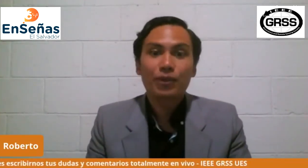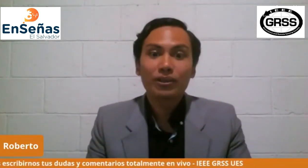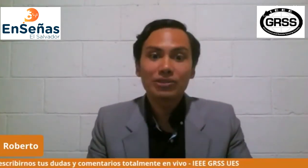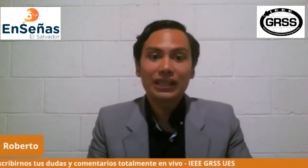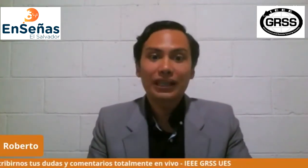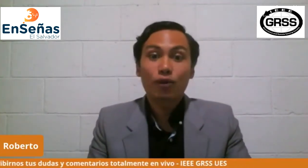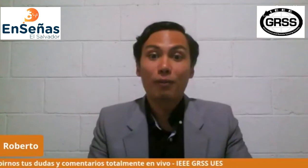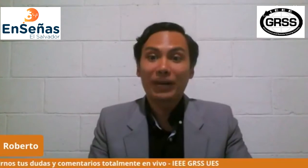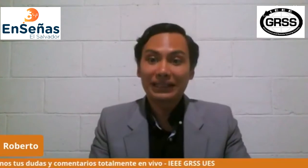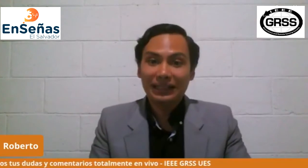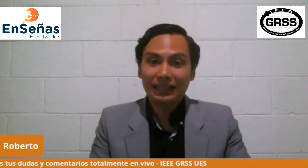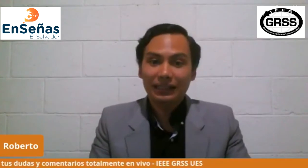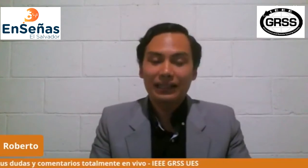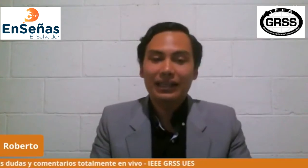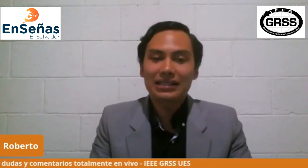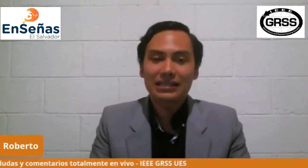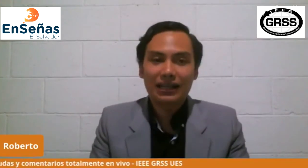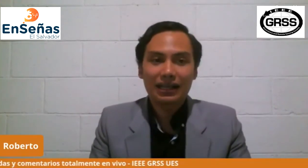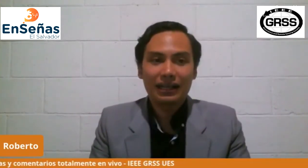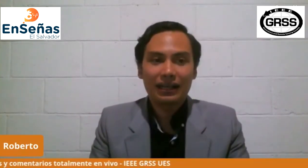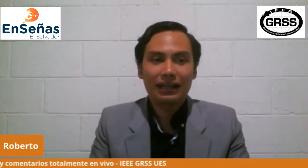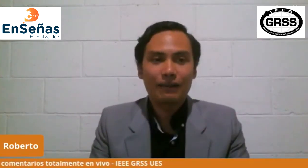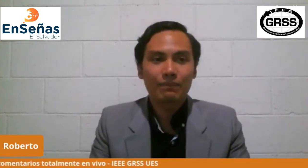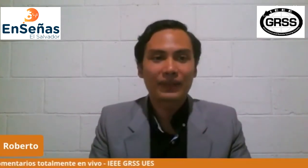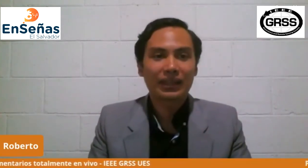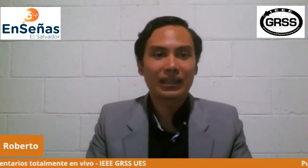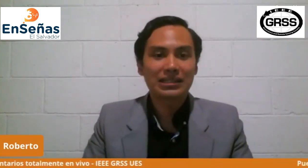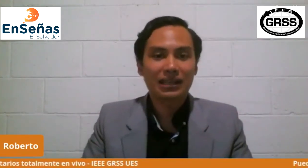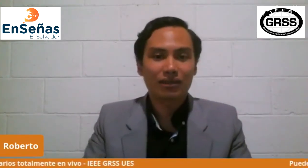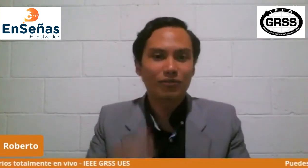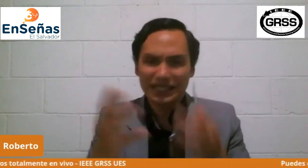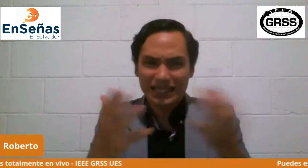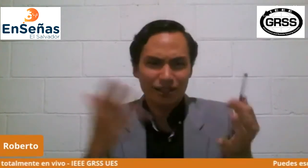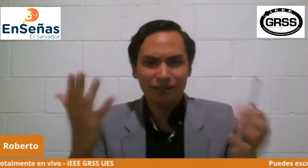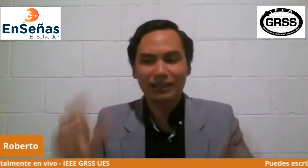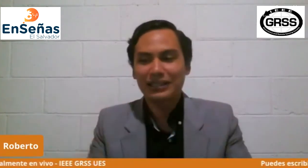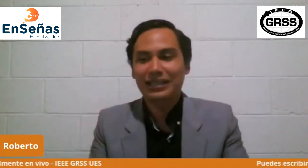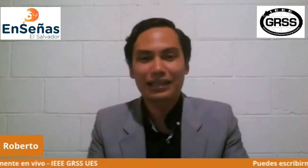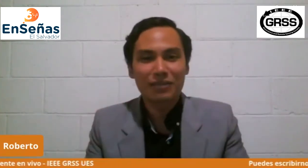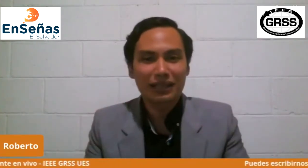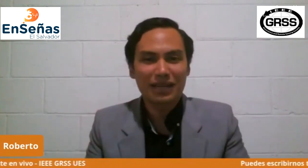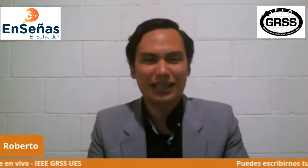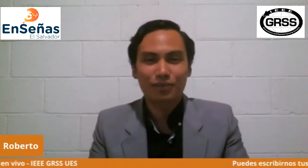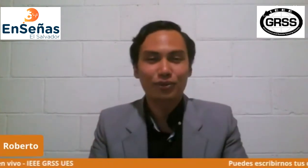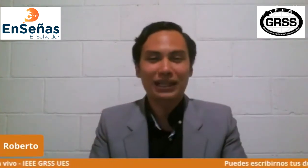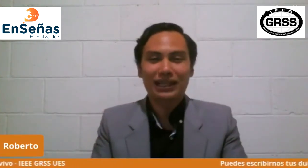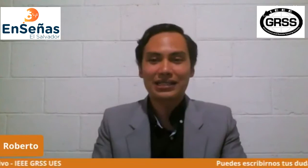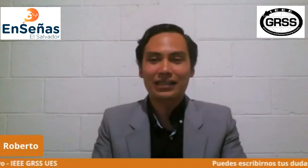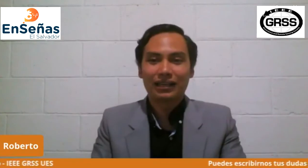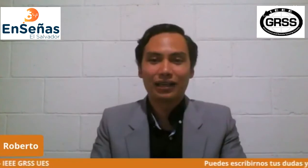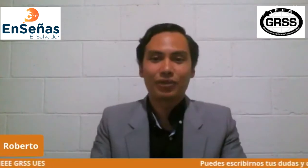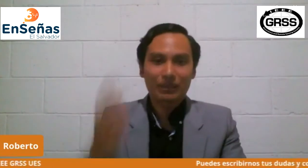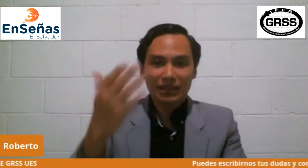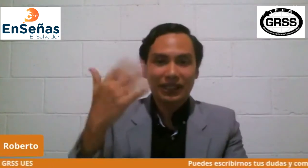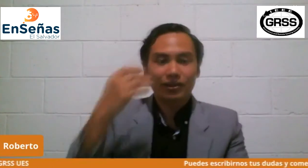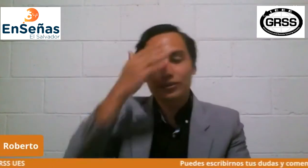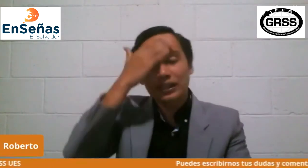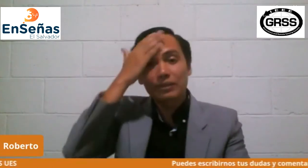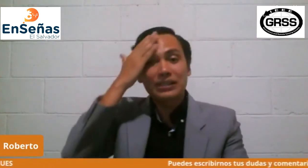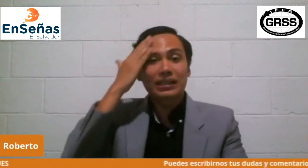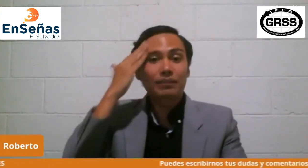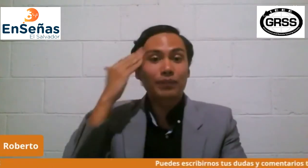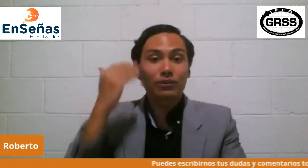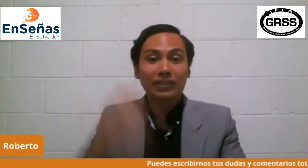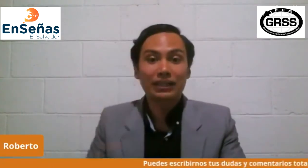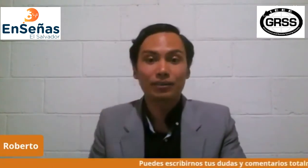si pueden ustedes compartir esta conversación, quisiera llamarle más que como una clase, porque también quiero que ustedes